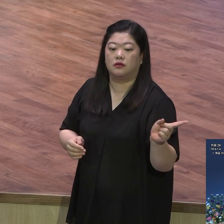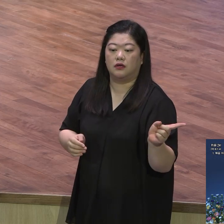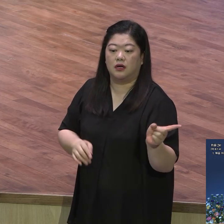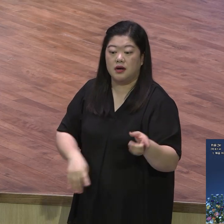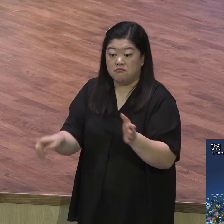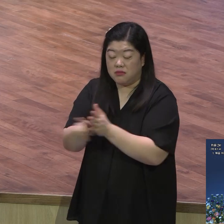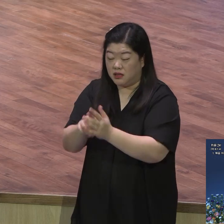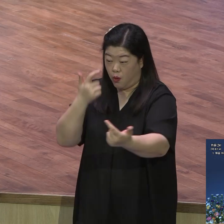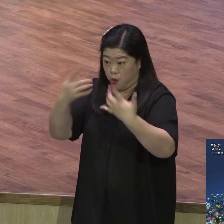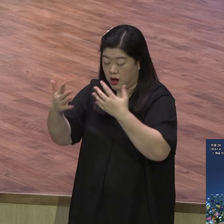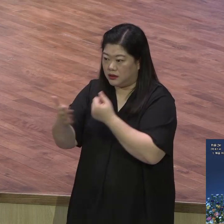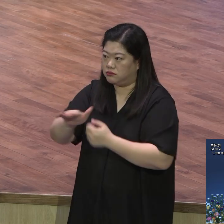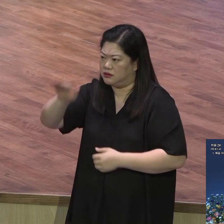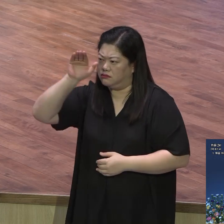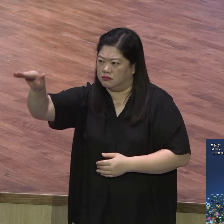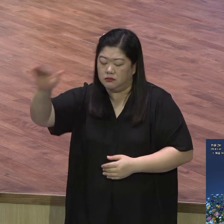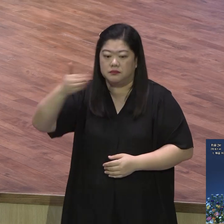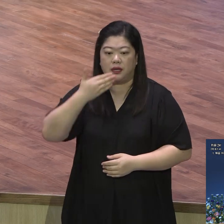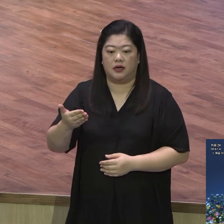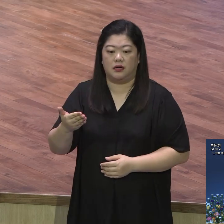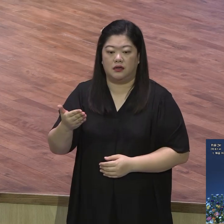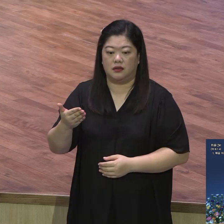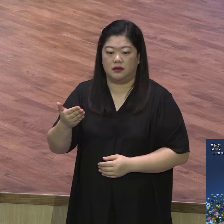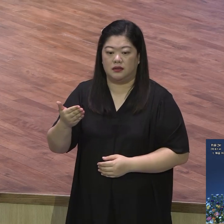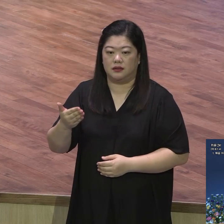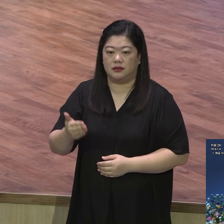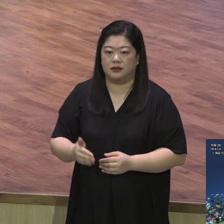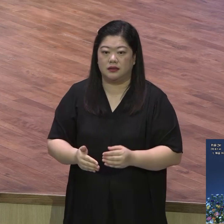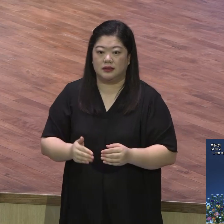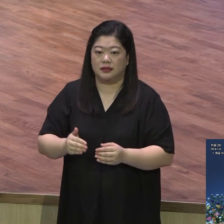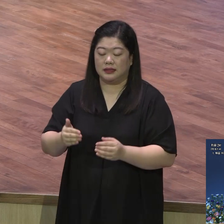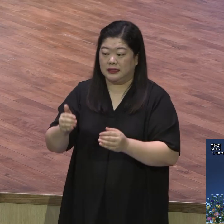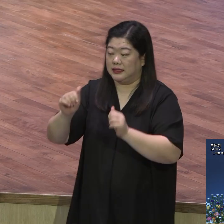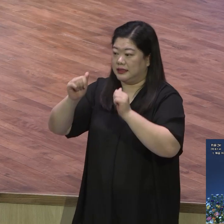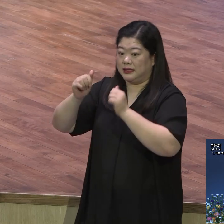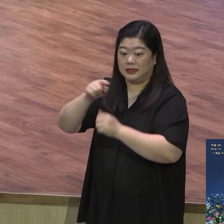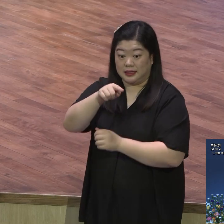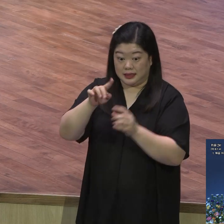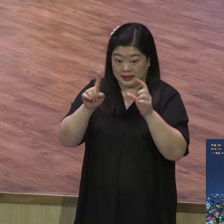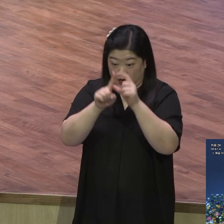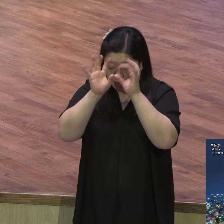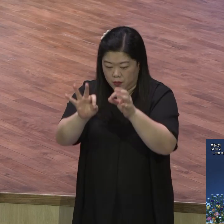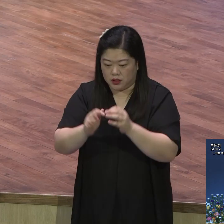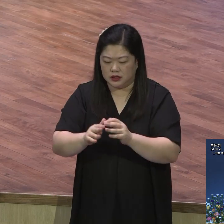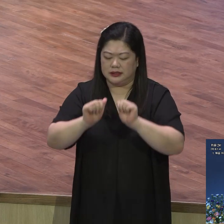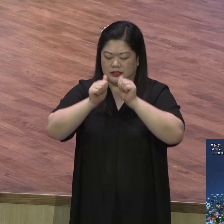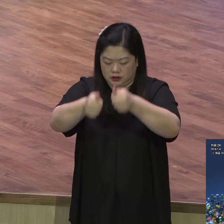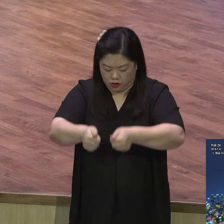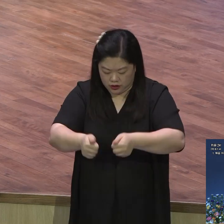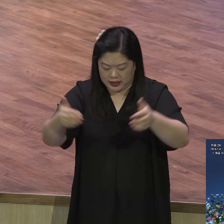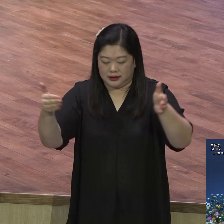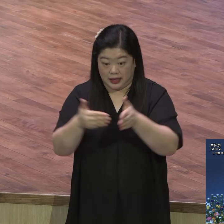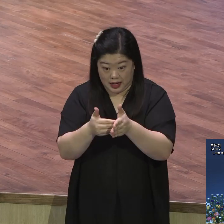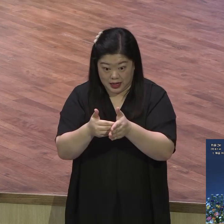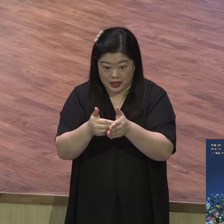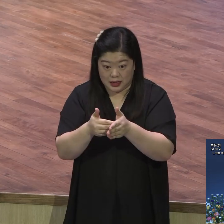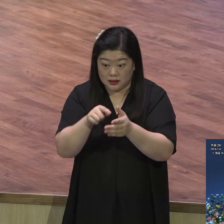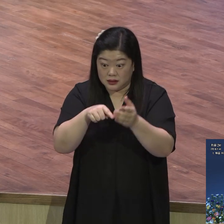나병 환자가 예수님께 나와 절을 했다. 절을 했다. 단순한 행동이 아니에요. 하나님 앞에